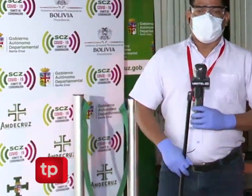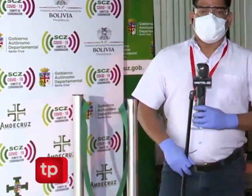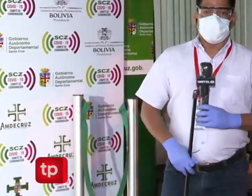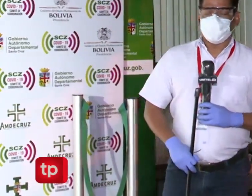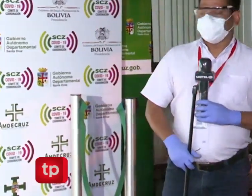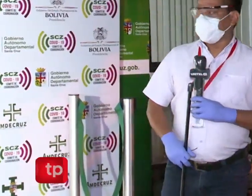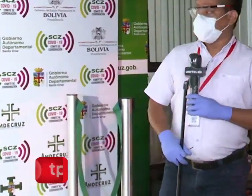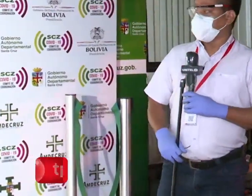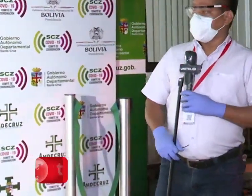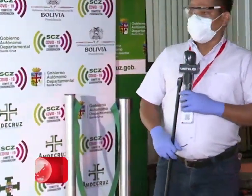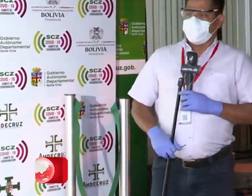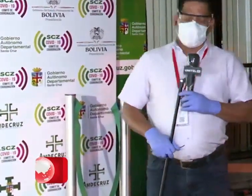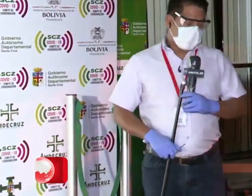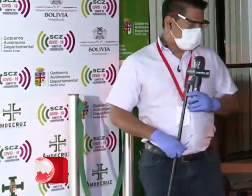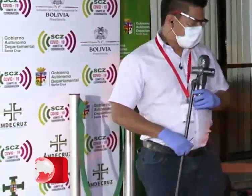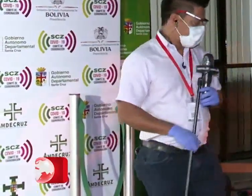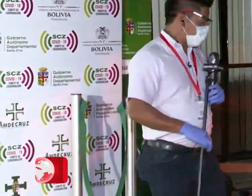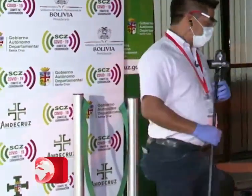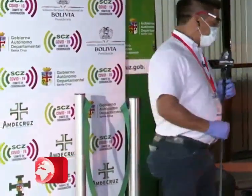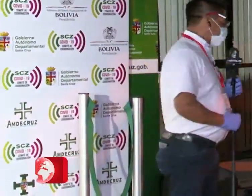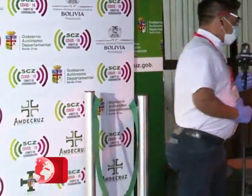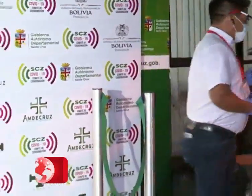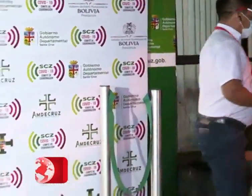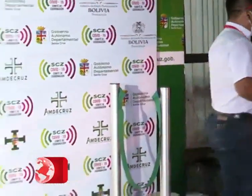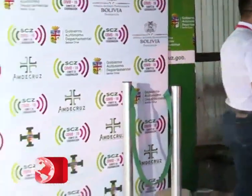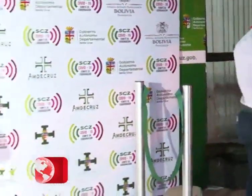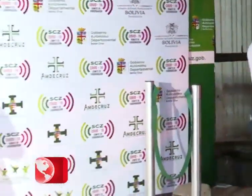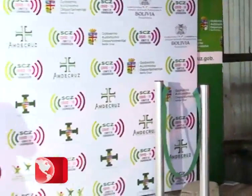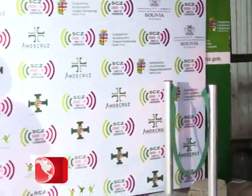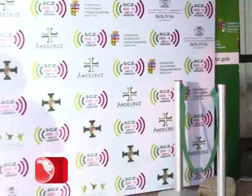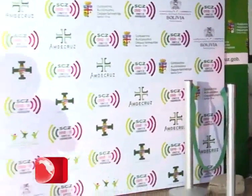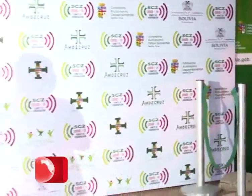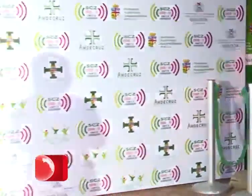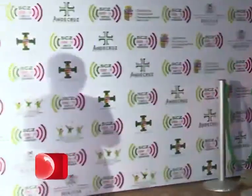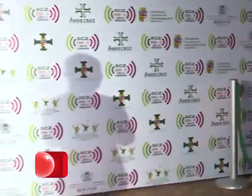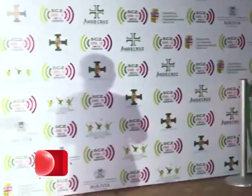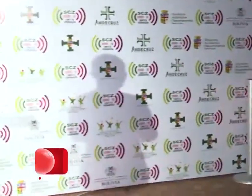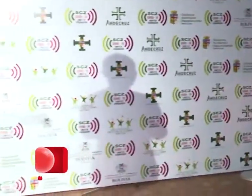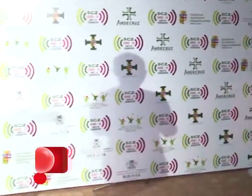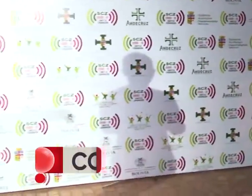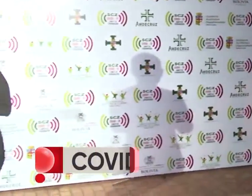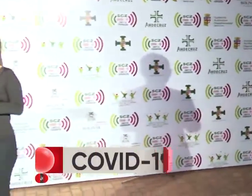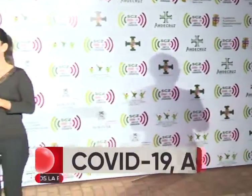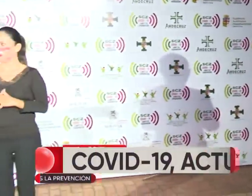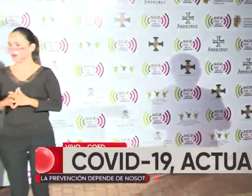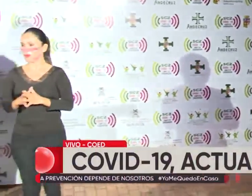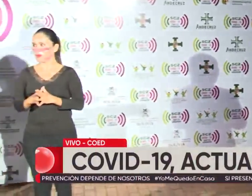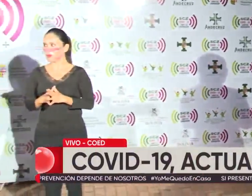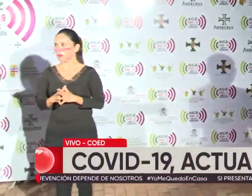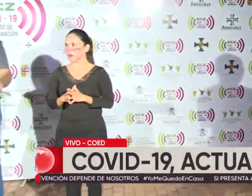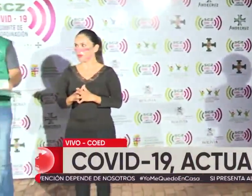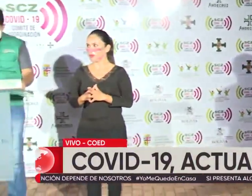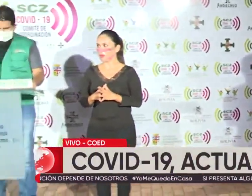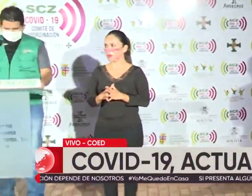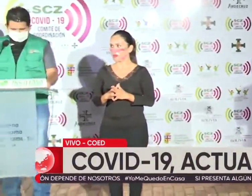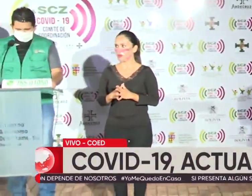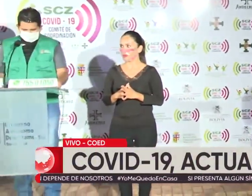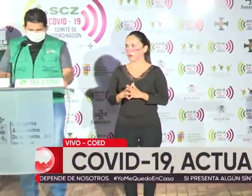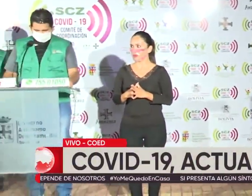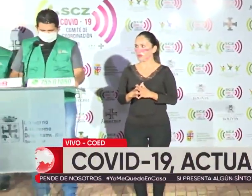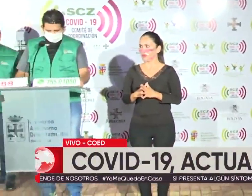Dalí, buenas noches. Está ya el doctor Luis Peña, secretario de la Gobernación, para actualizar los datos para esta jornada de miércoles sobre los casos de coronavirus.